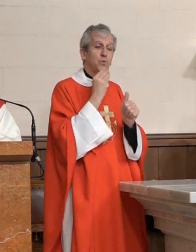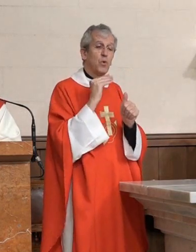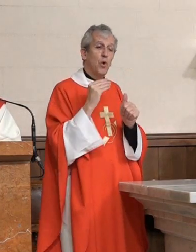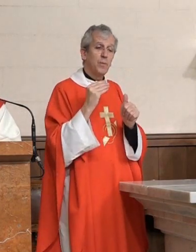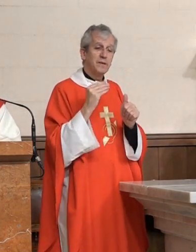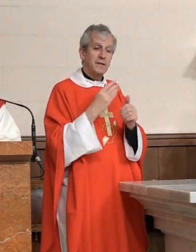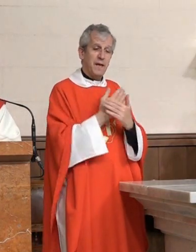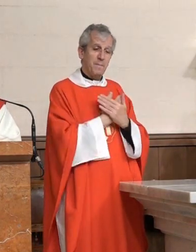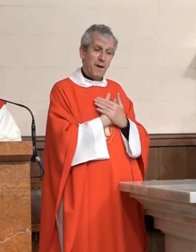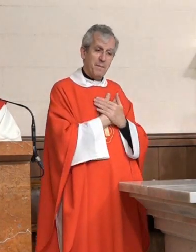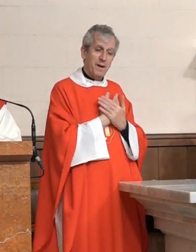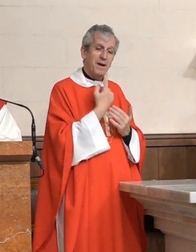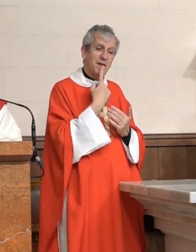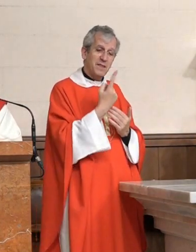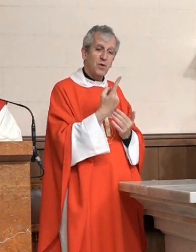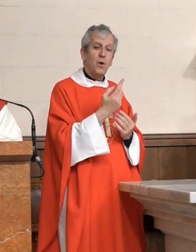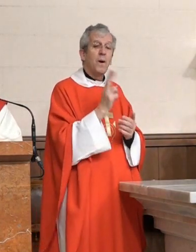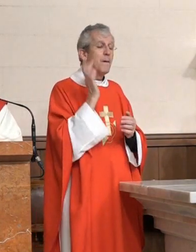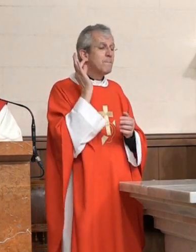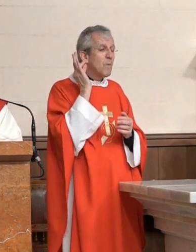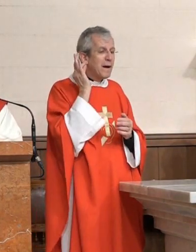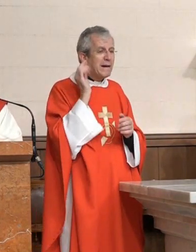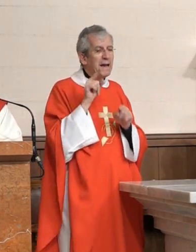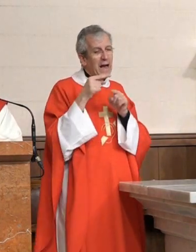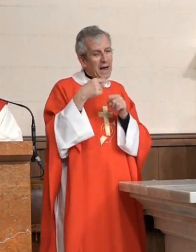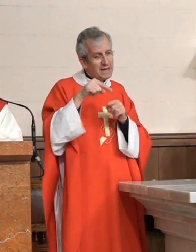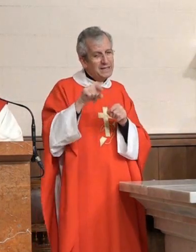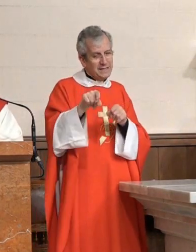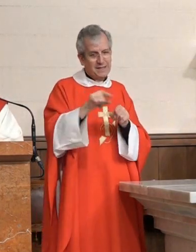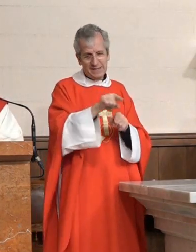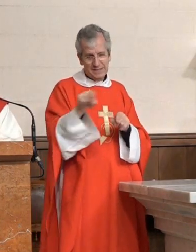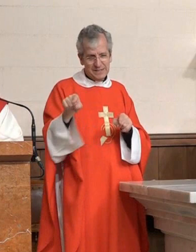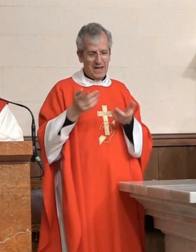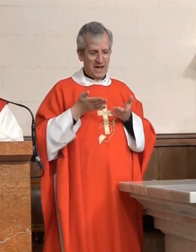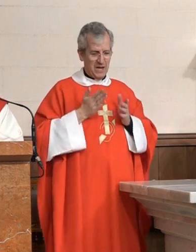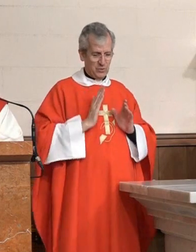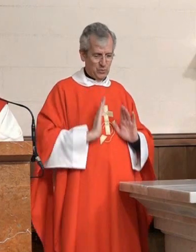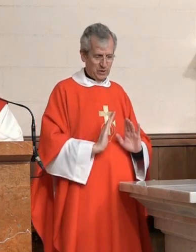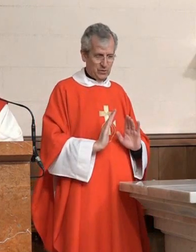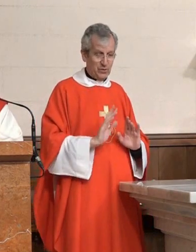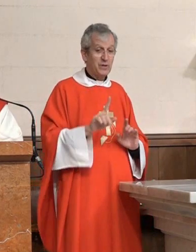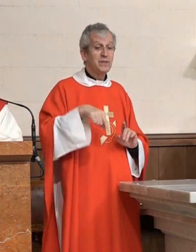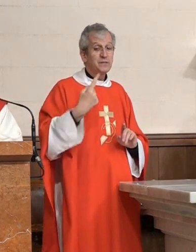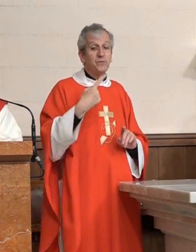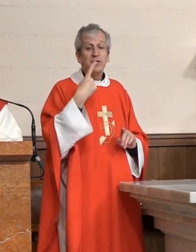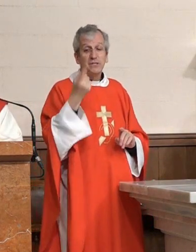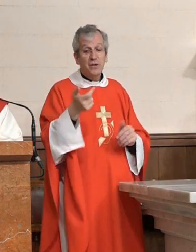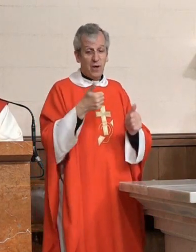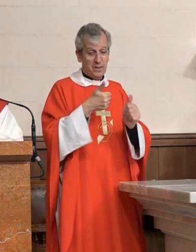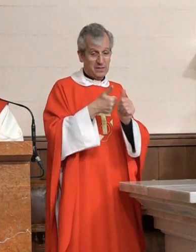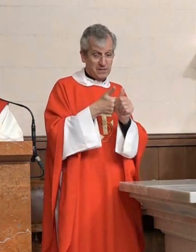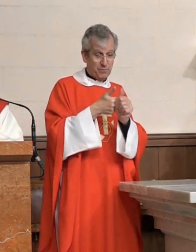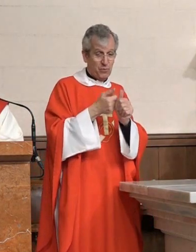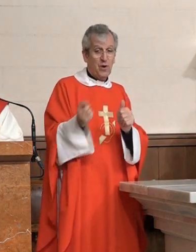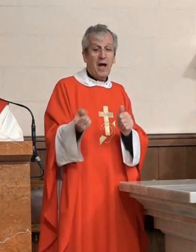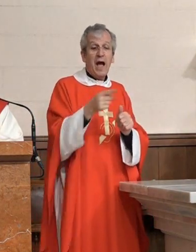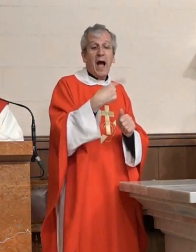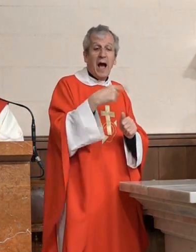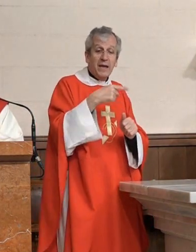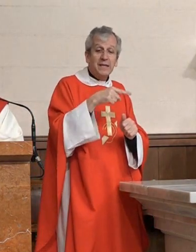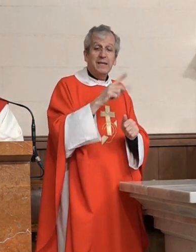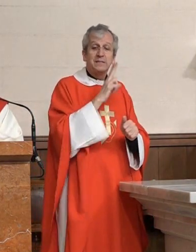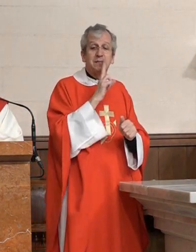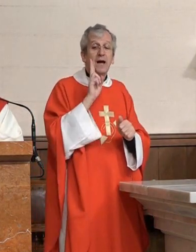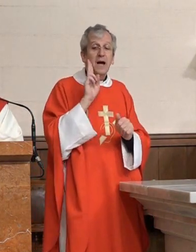madre: Mujer, ahí tienes a tu hijo. Luego dijo al discípulo: Ahí tienes a tu